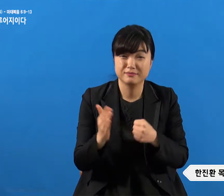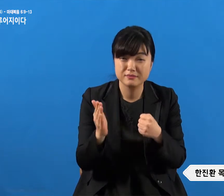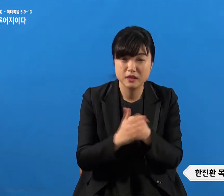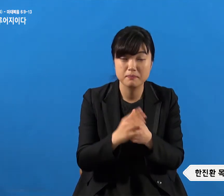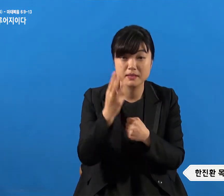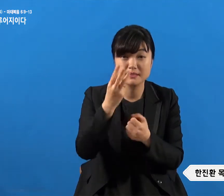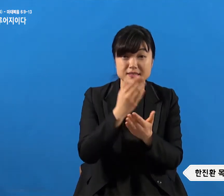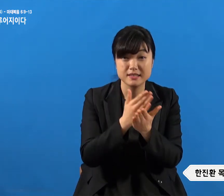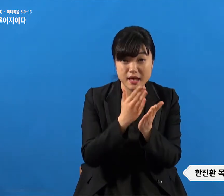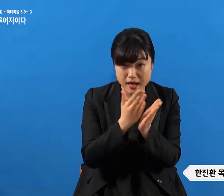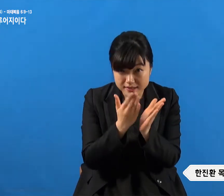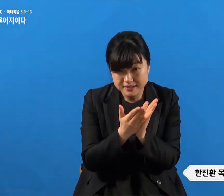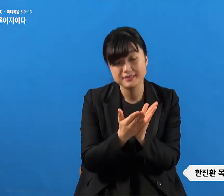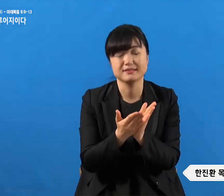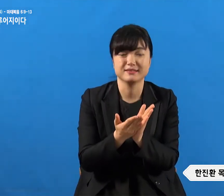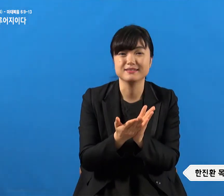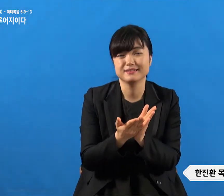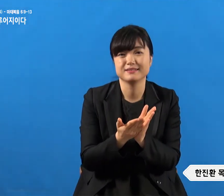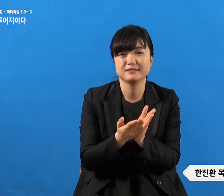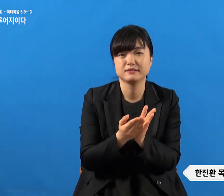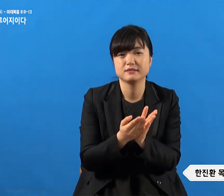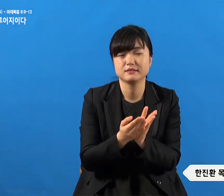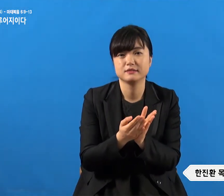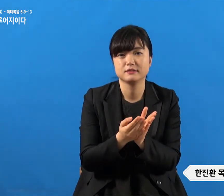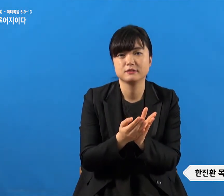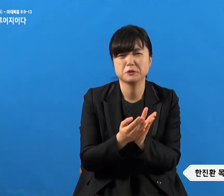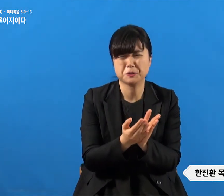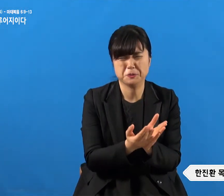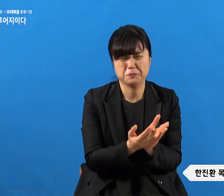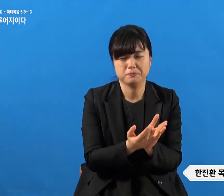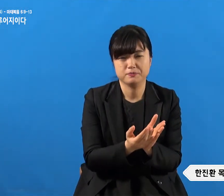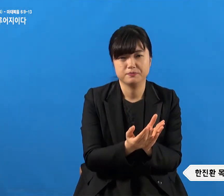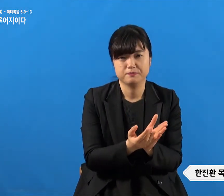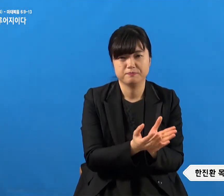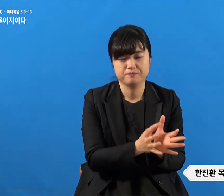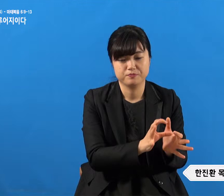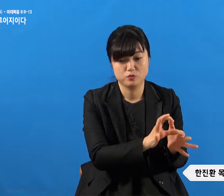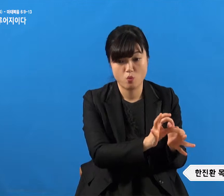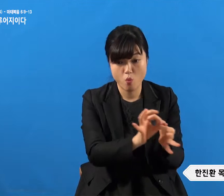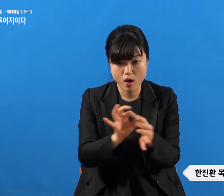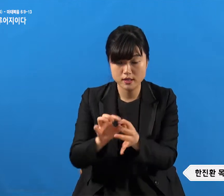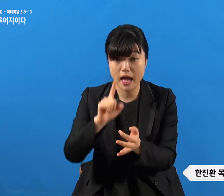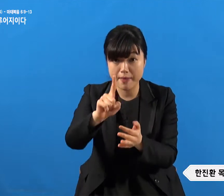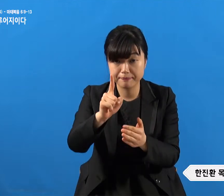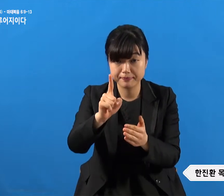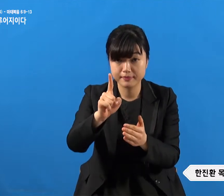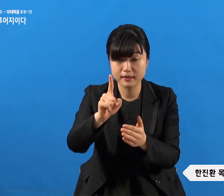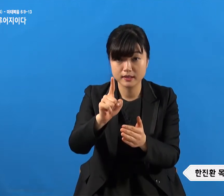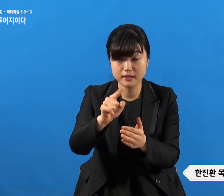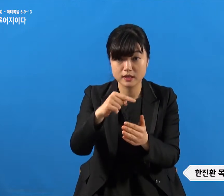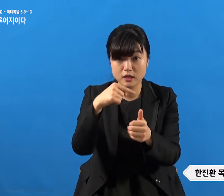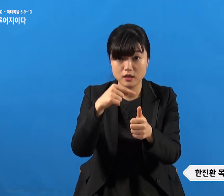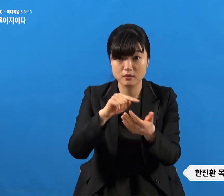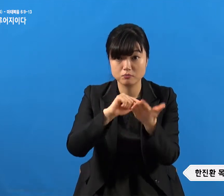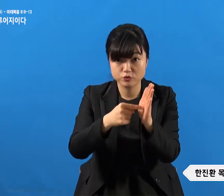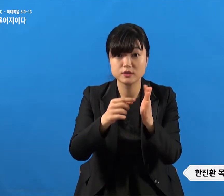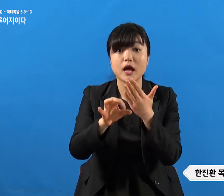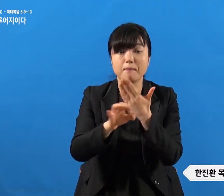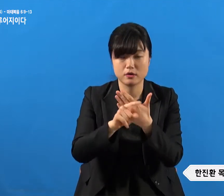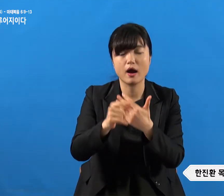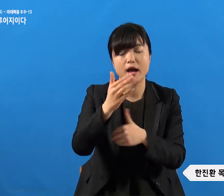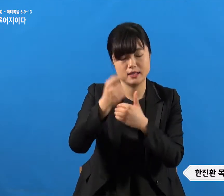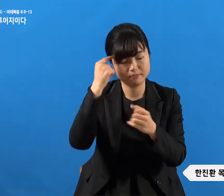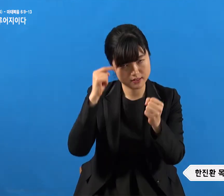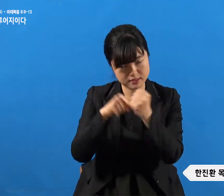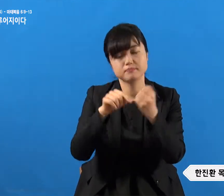그래서 3가지 방편이 그냥 똑같이 한 방향을 가리키고 있다면 이제 그것은